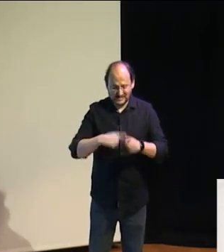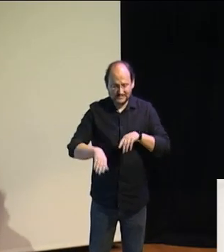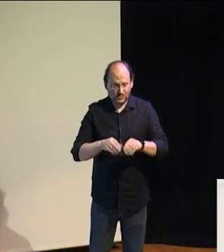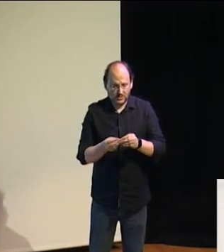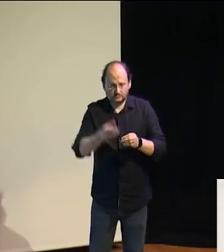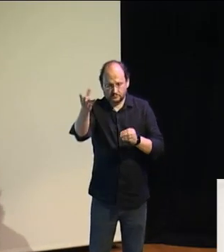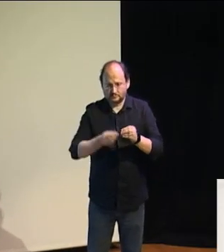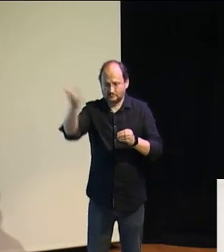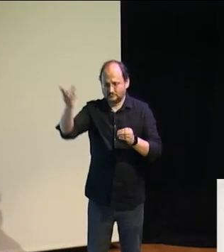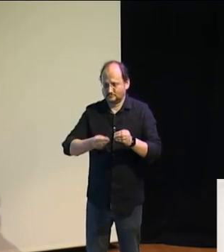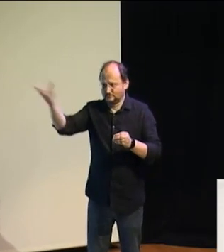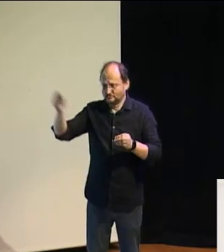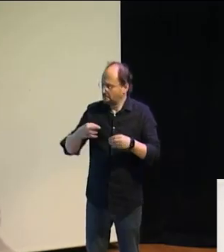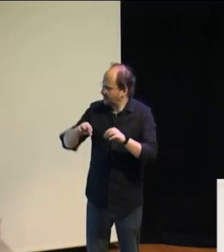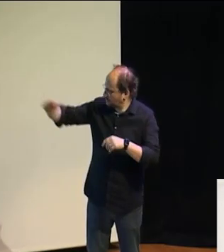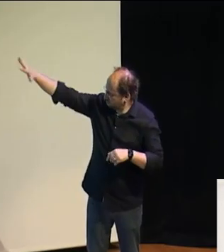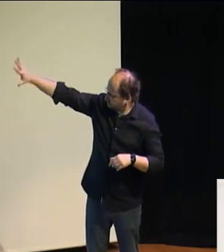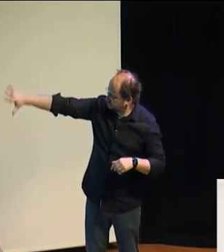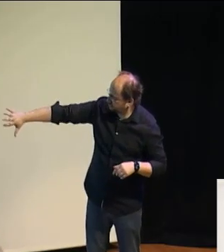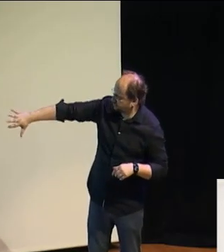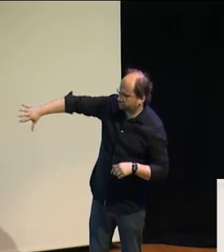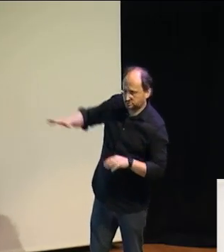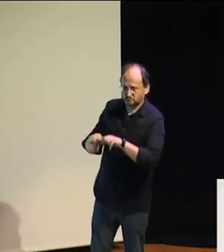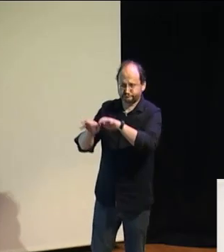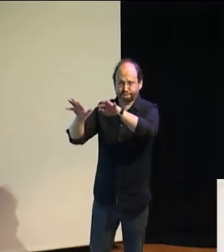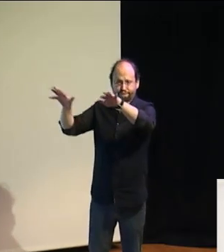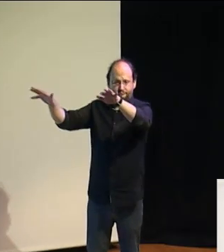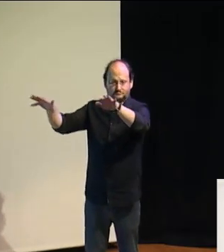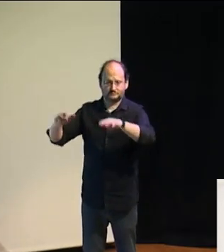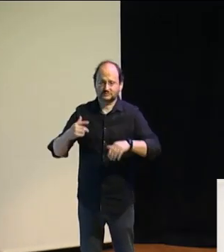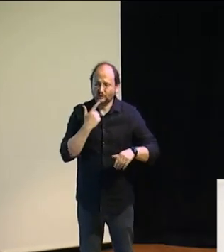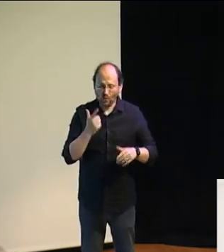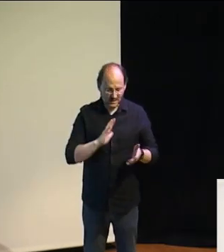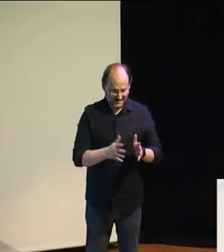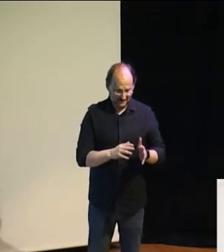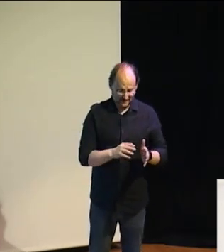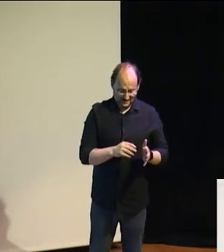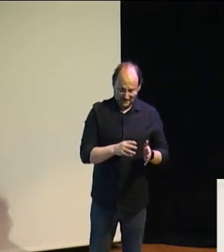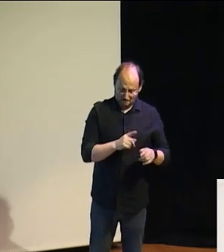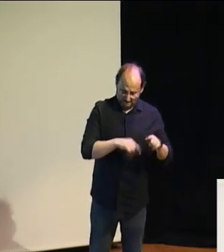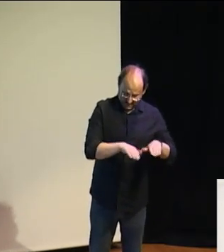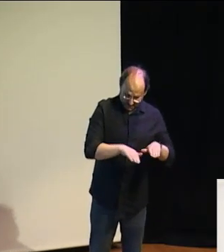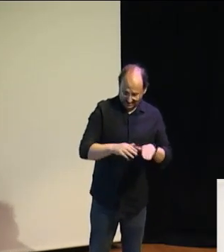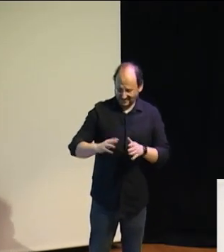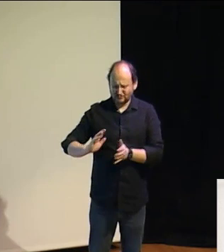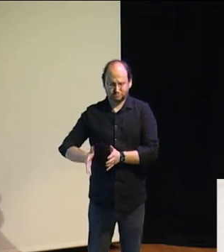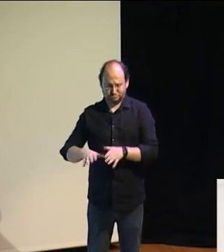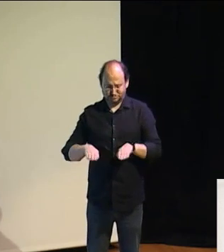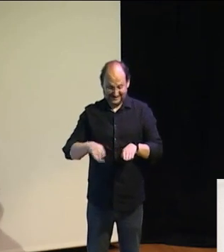signes méthodiques. Ensuite, les signes méthodiques se sont répandus dans différents endroits, comme vous pouvez le voir sur la